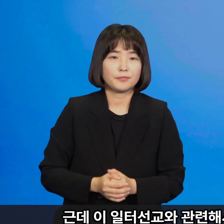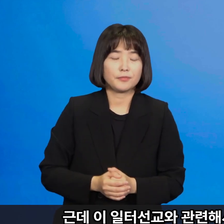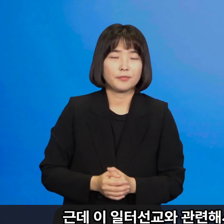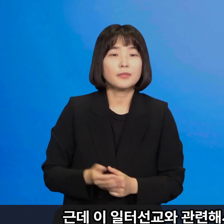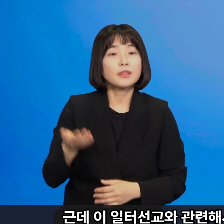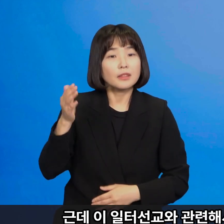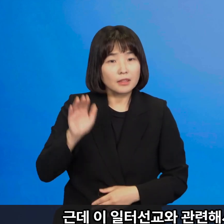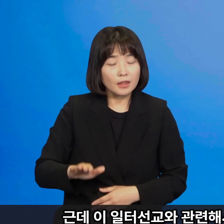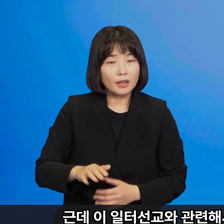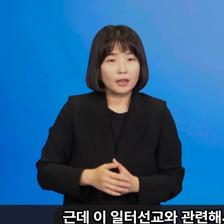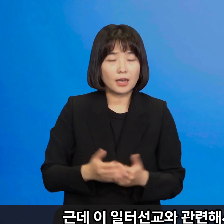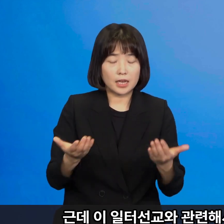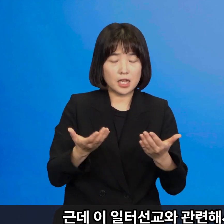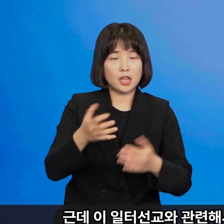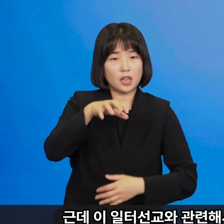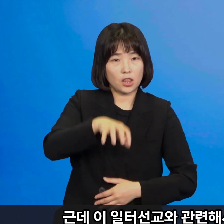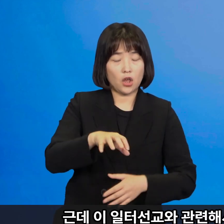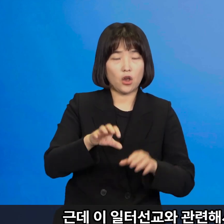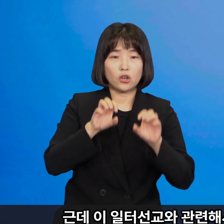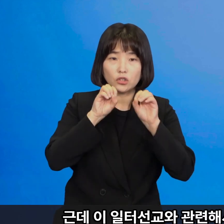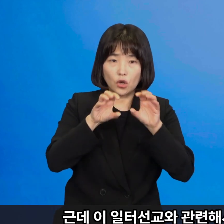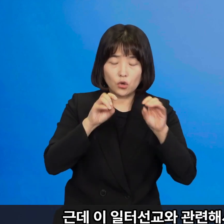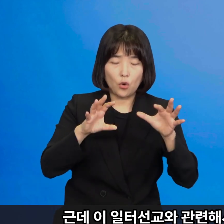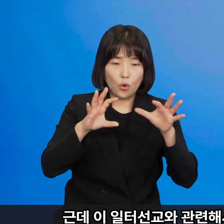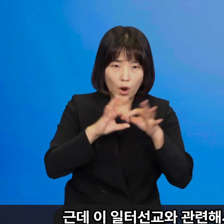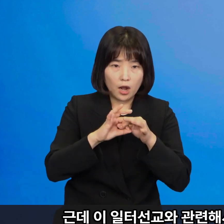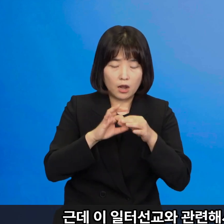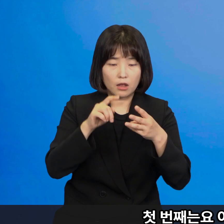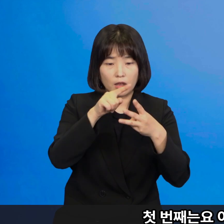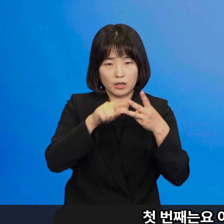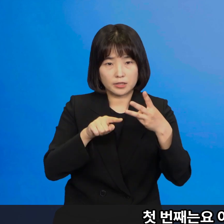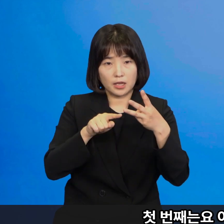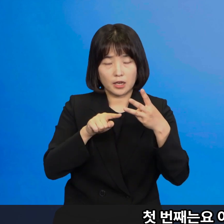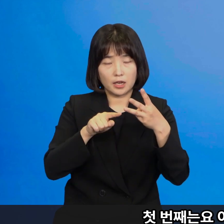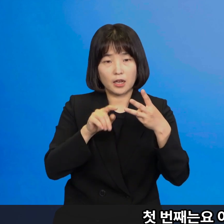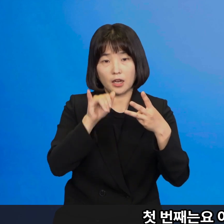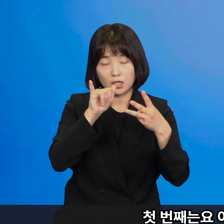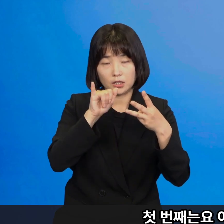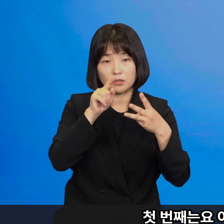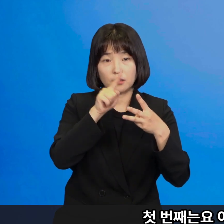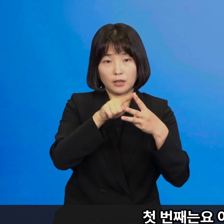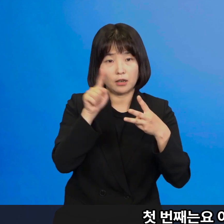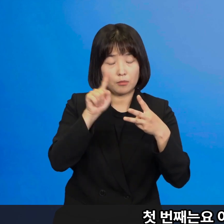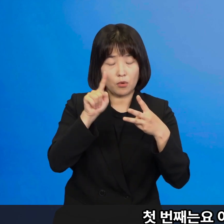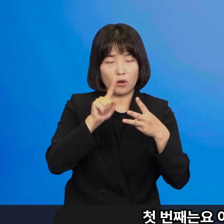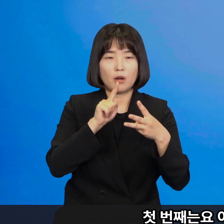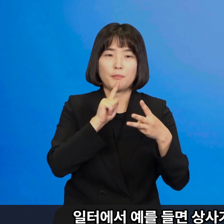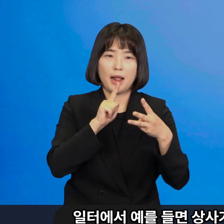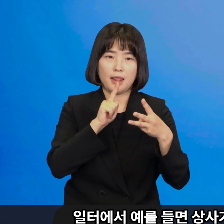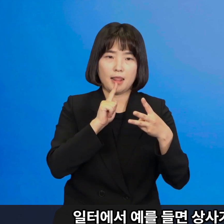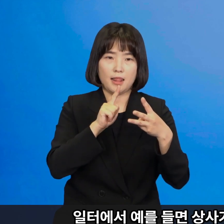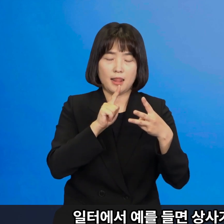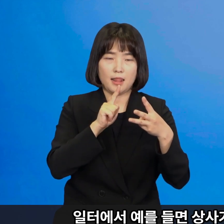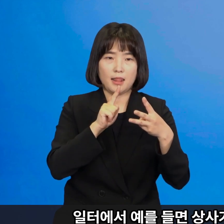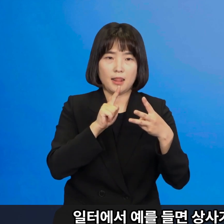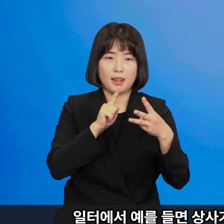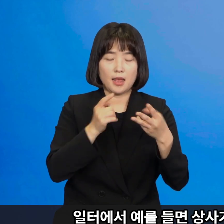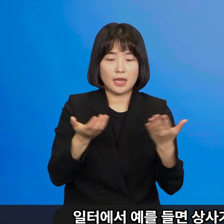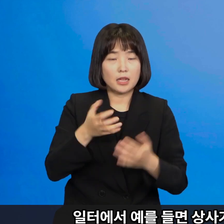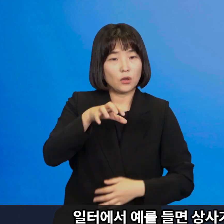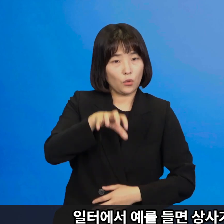근데 이 일터 선교와 관련해서 세 가지를 꼽을 수가 있어요. 첫 번째는요, 이런 말입니다.